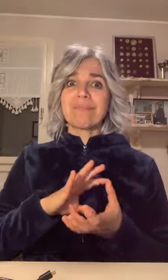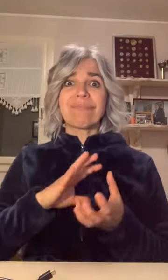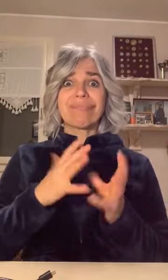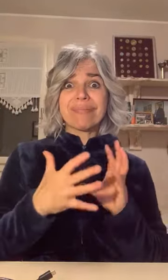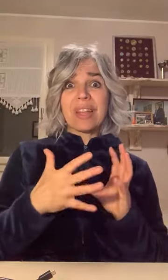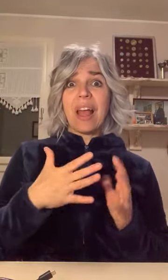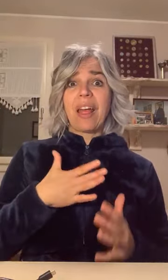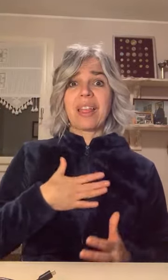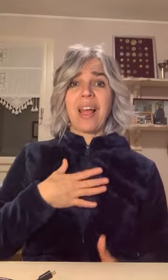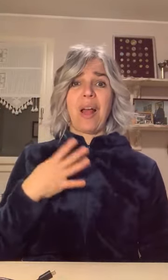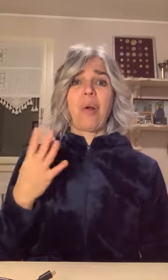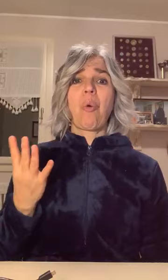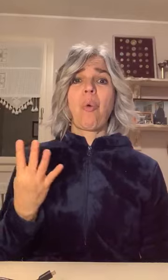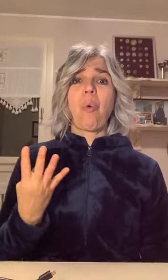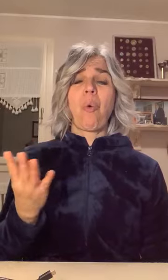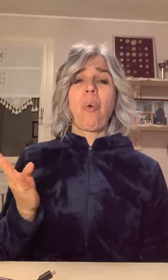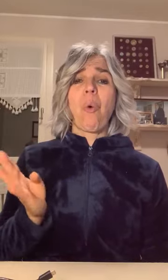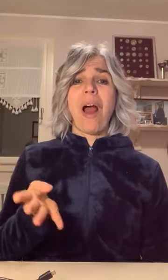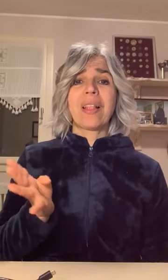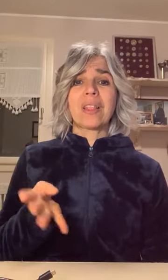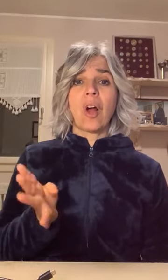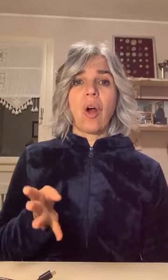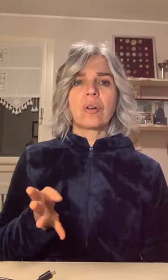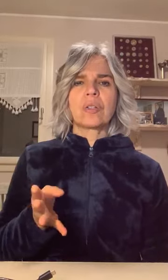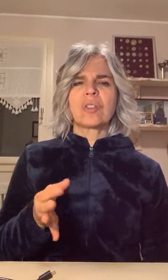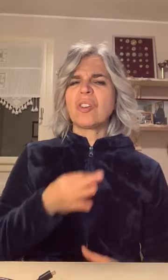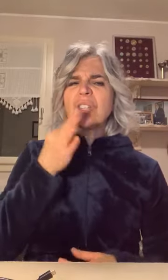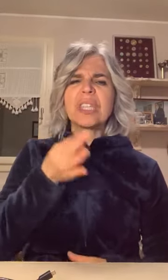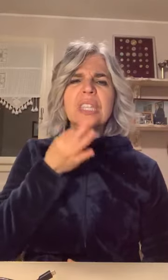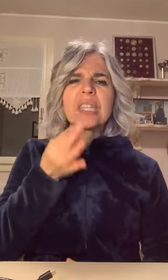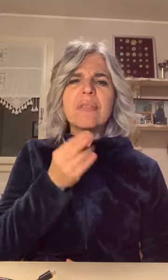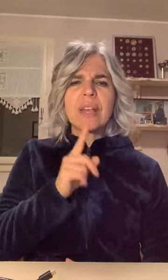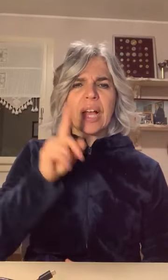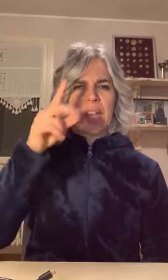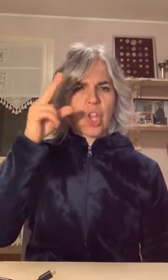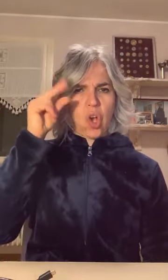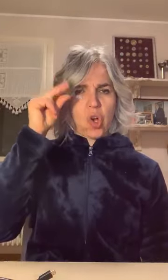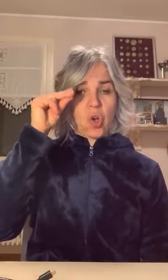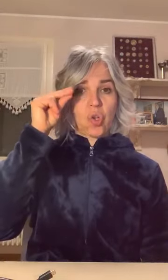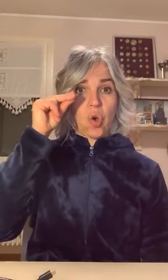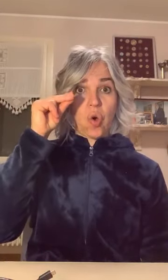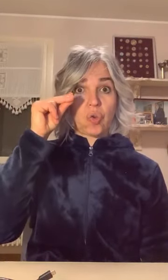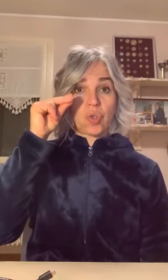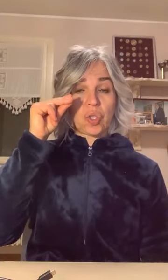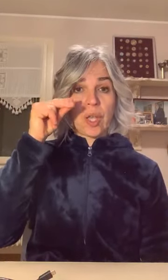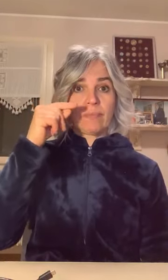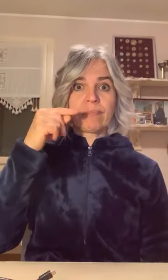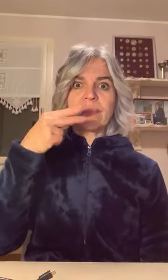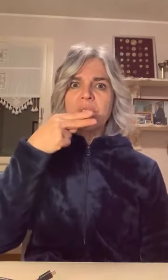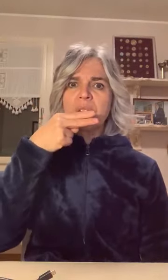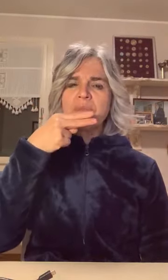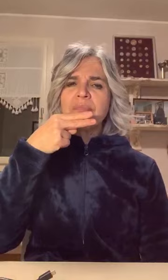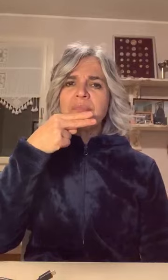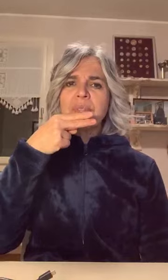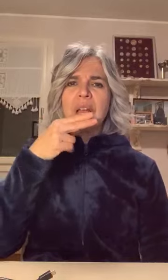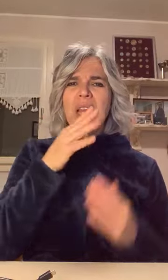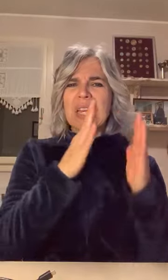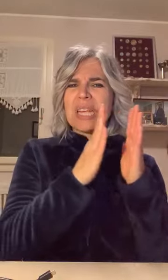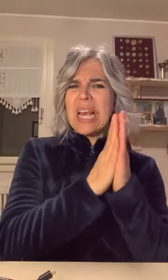dire conoscere il Signore? Non vuol dire appartenere ad una denominazione cristiana religiosa, che sia cattolica, che